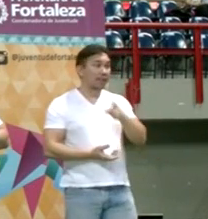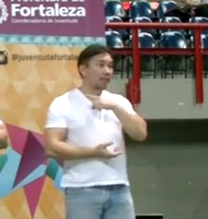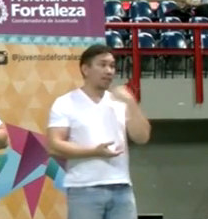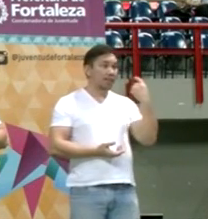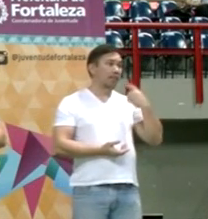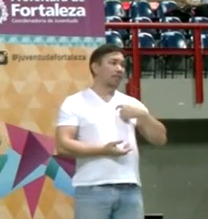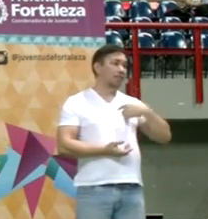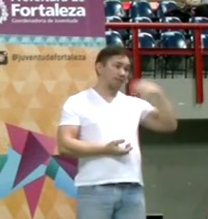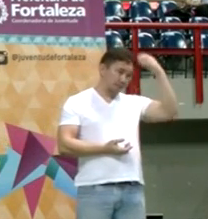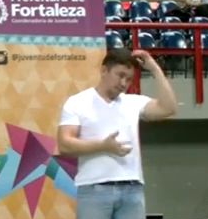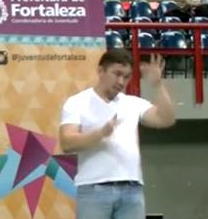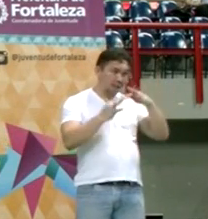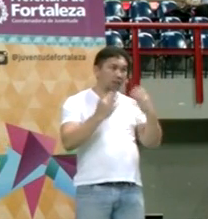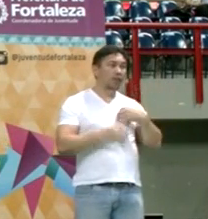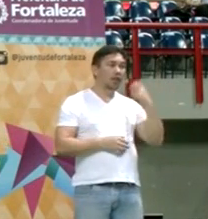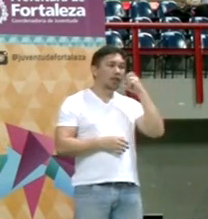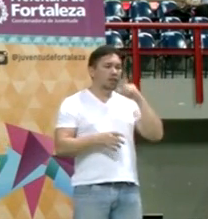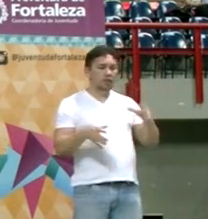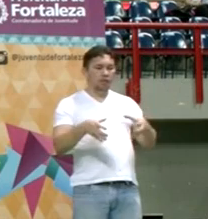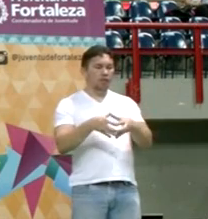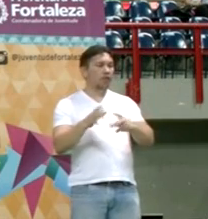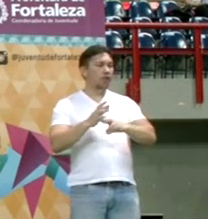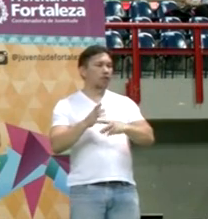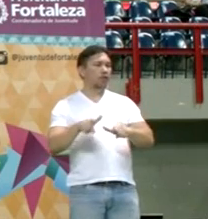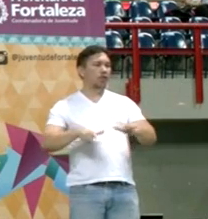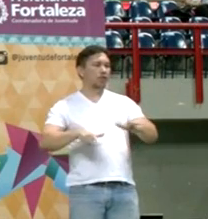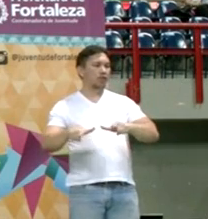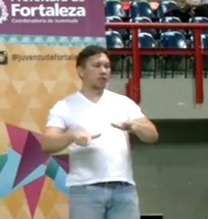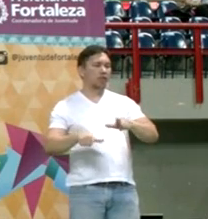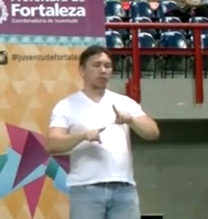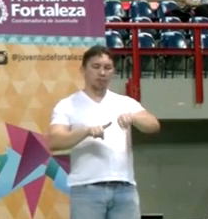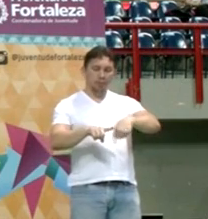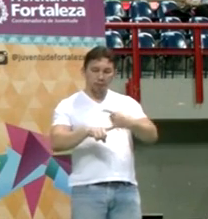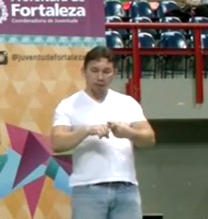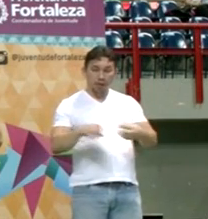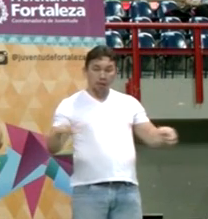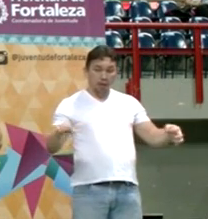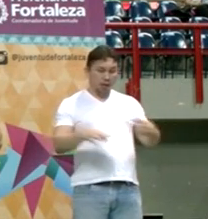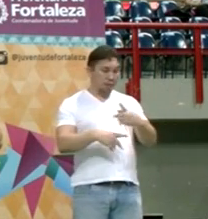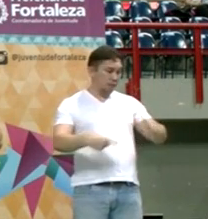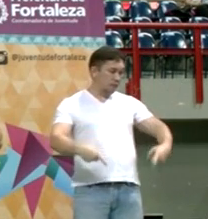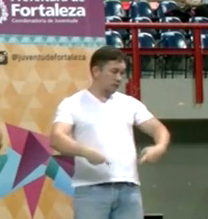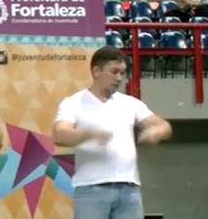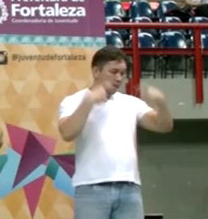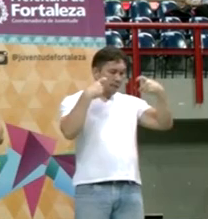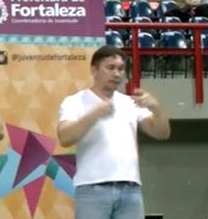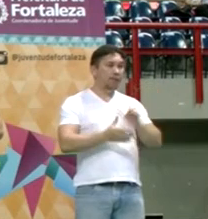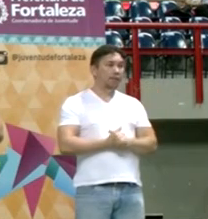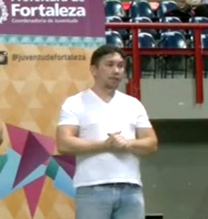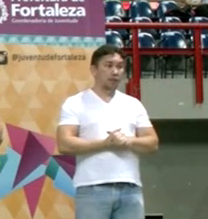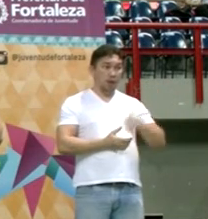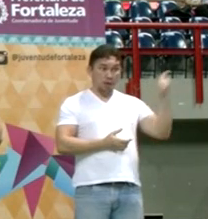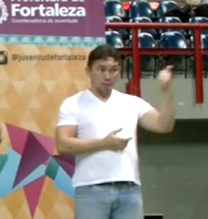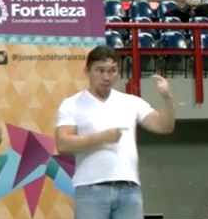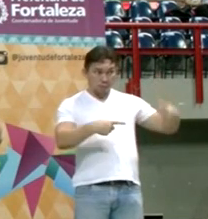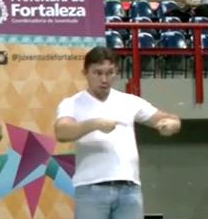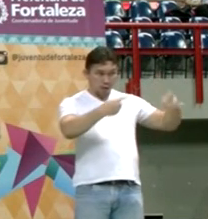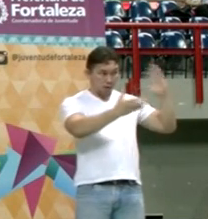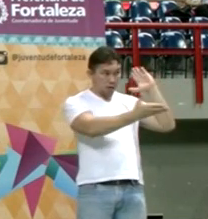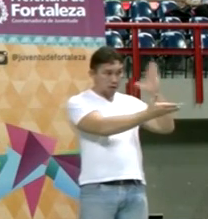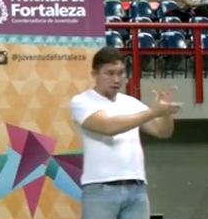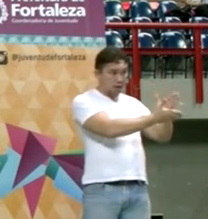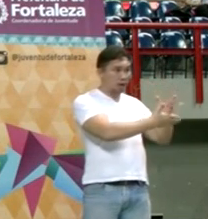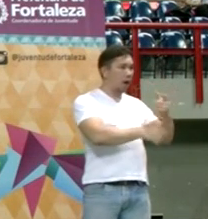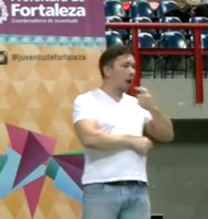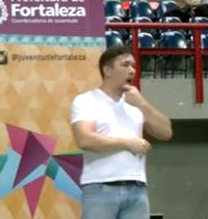a família real morta, quem tomou poder foi os bolcheviques, tá? Logo depois, quando a guerra acabou, tá? Quando a primeira guerra acabou,